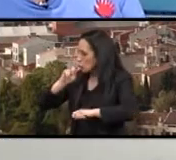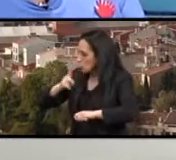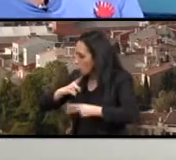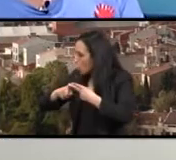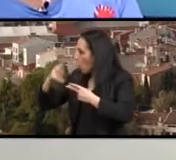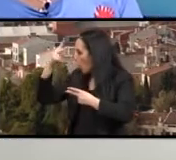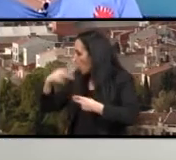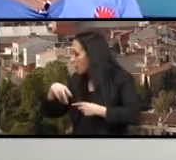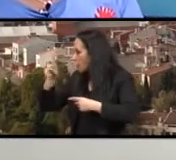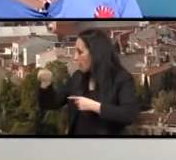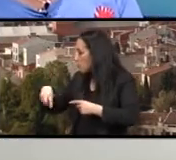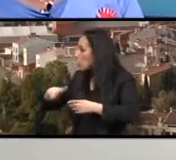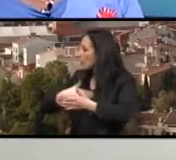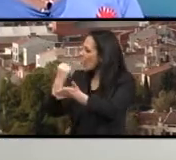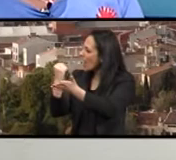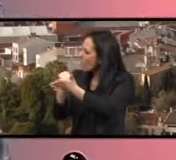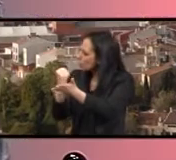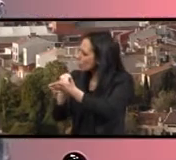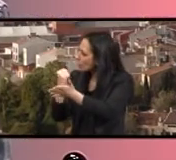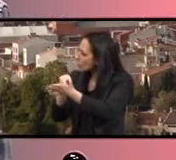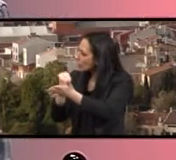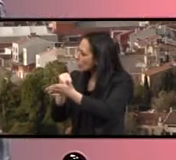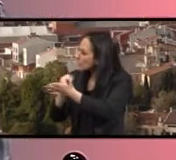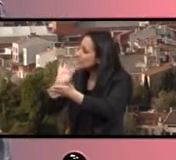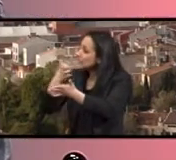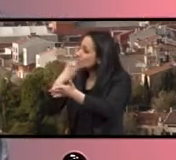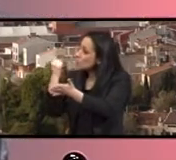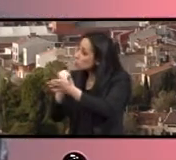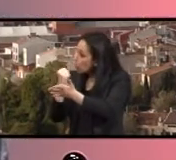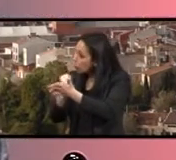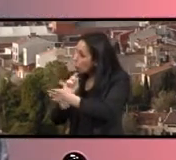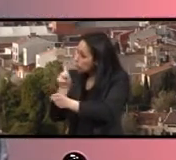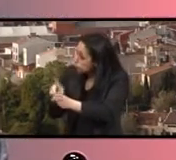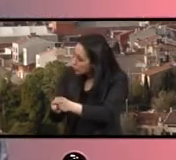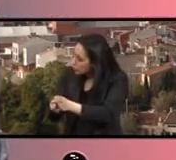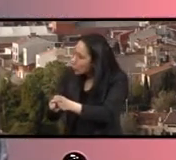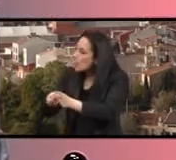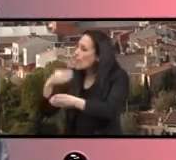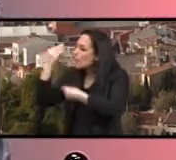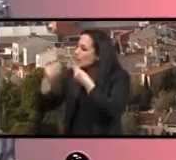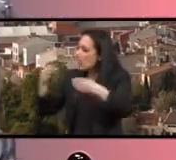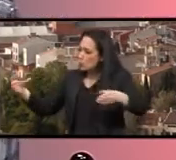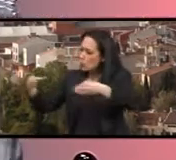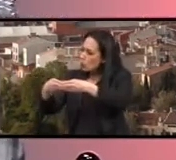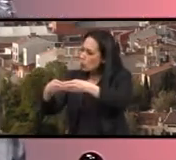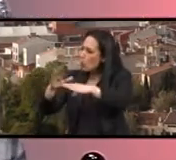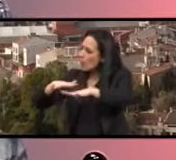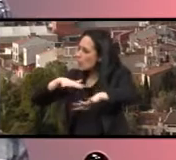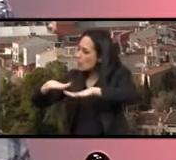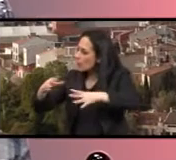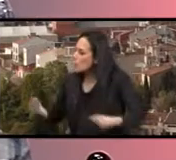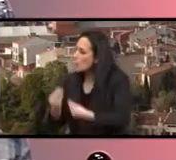Terrassa. Creieu que és important moure's, associar-se per assolir una millor qualitat de vida i amb dignitat, clar